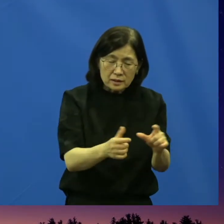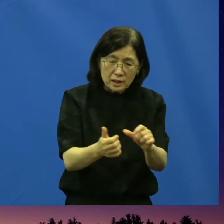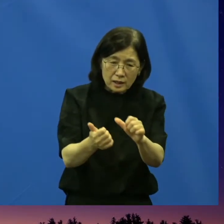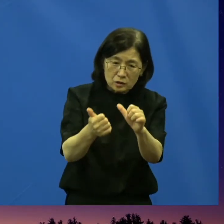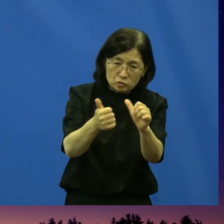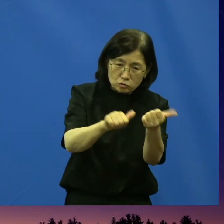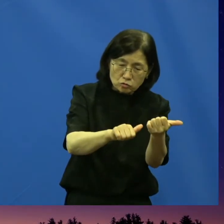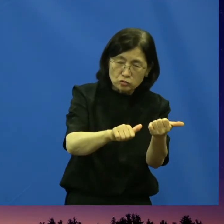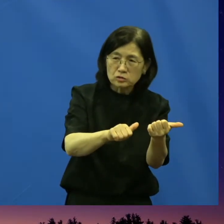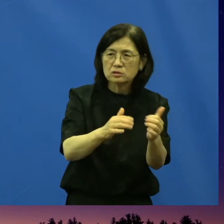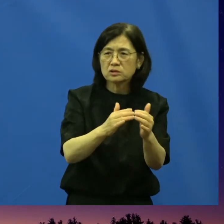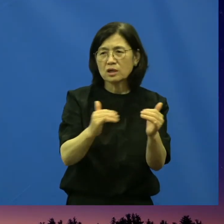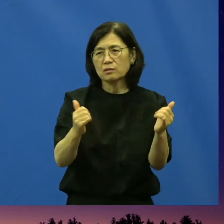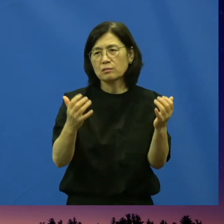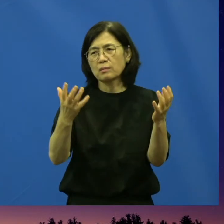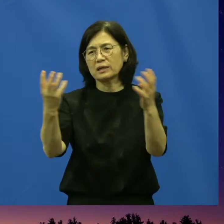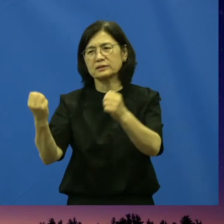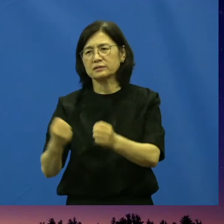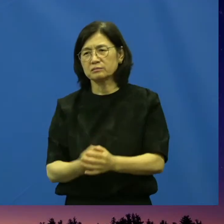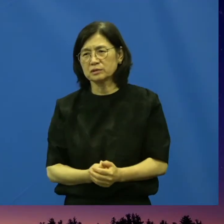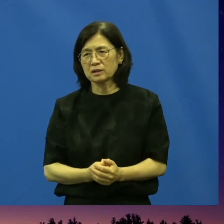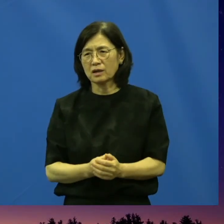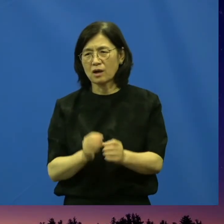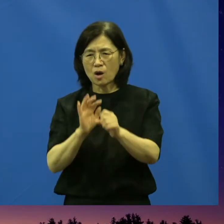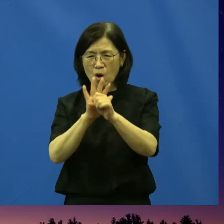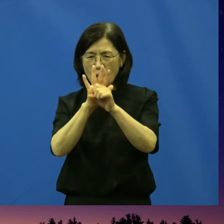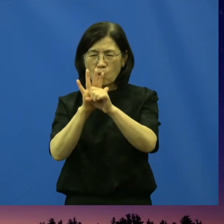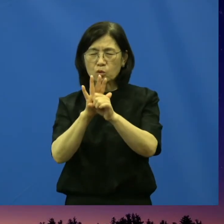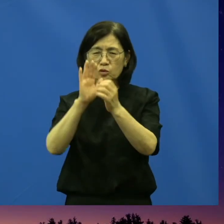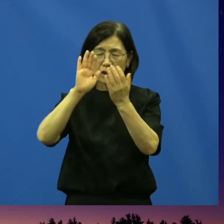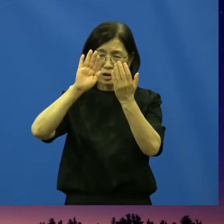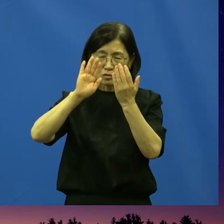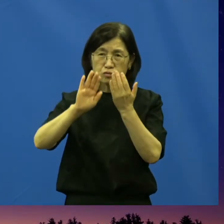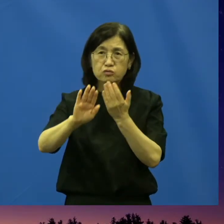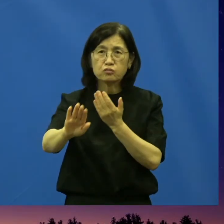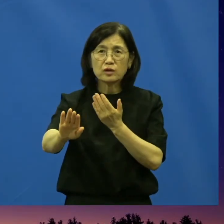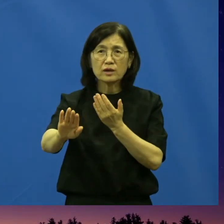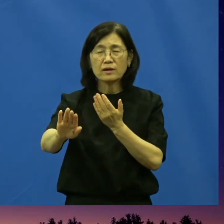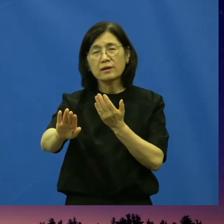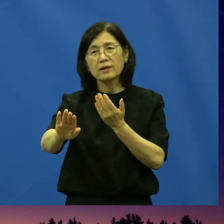다 이 코로나를 지나면서 더 이게